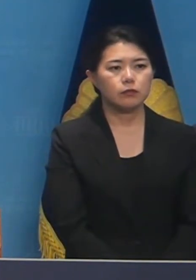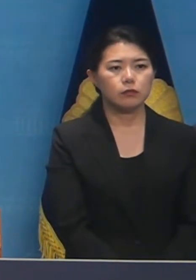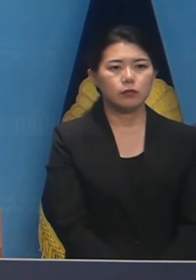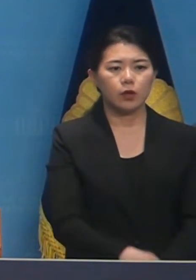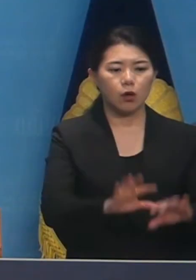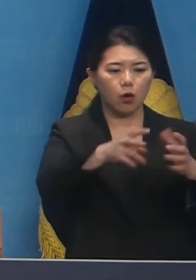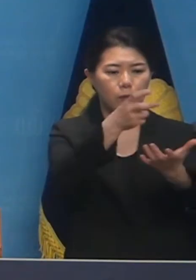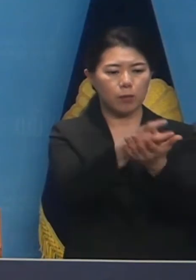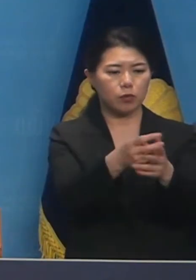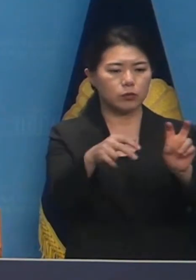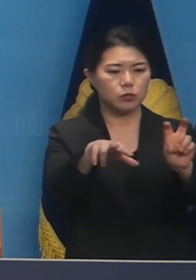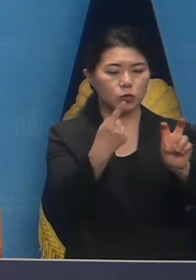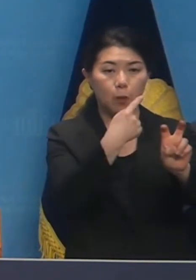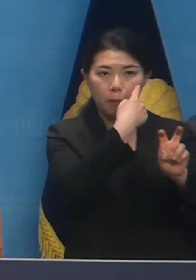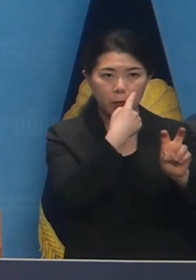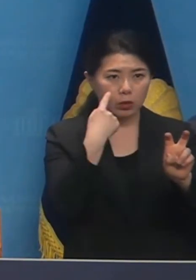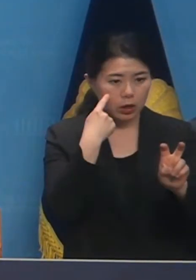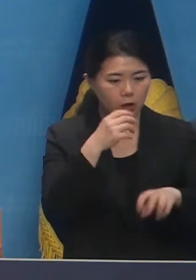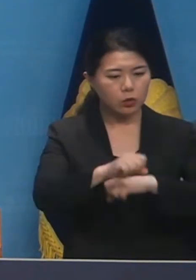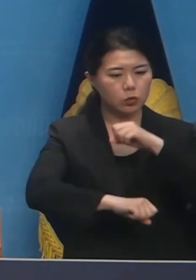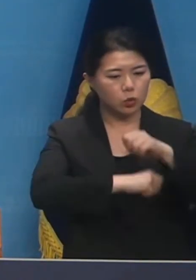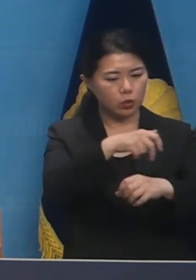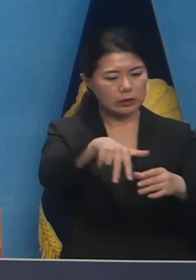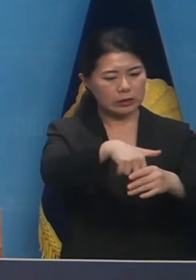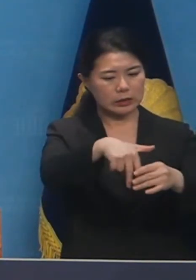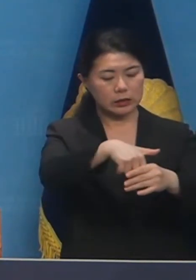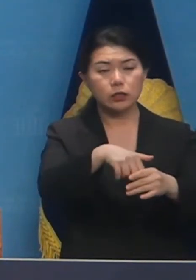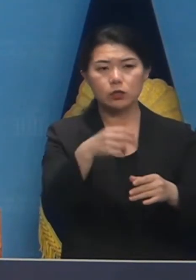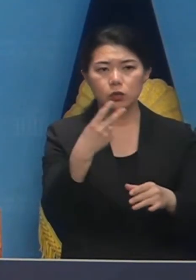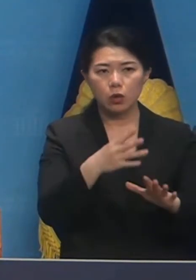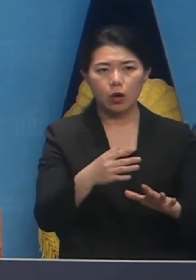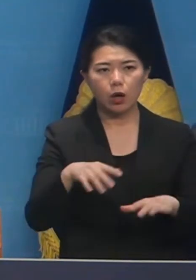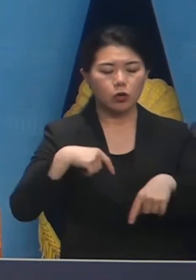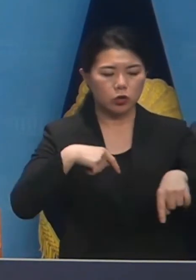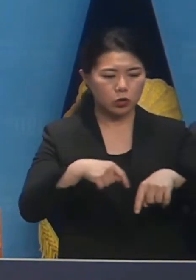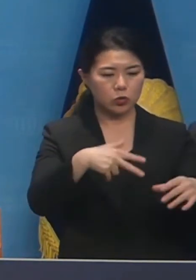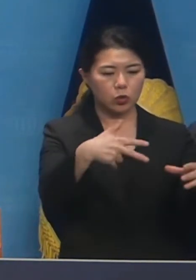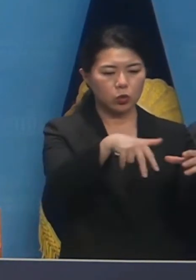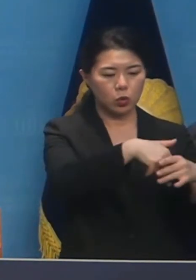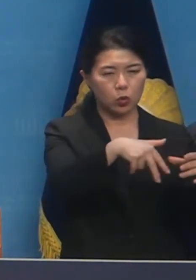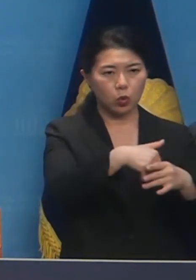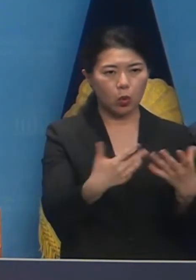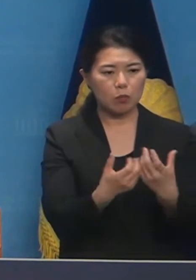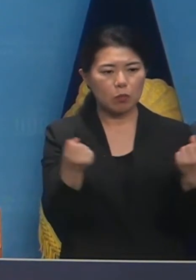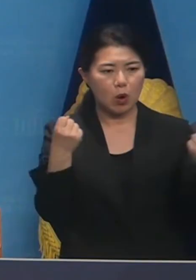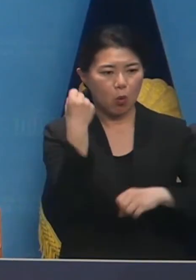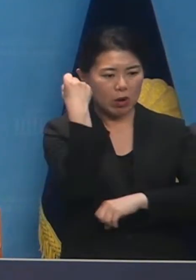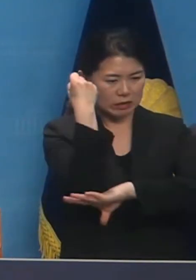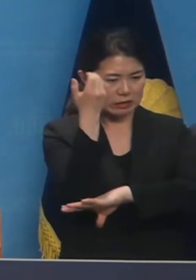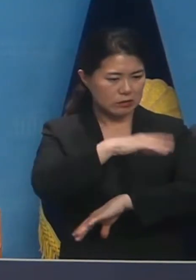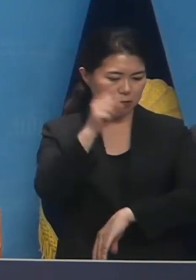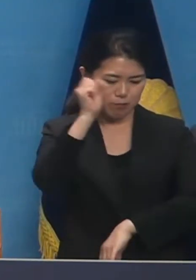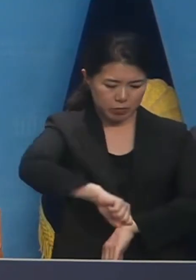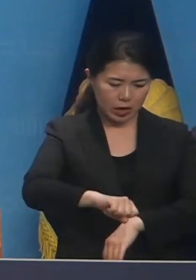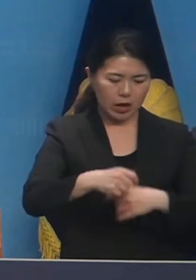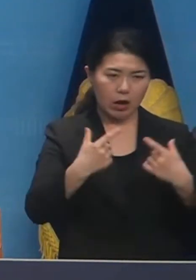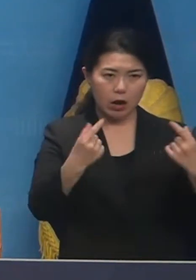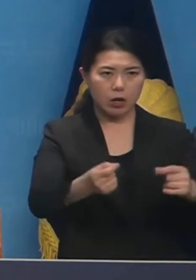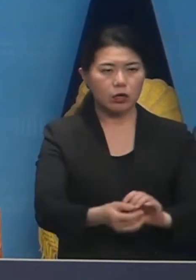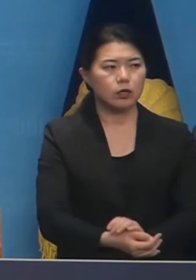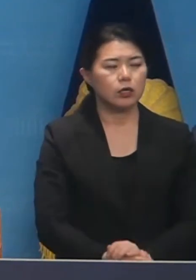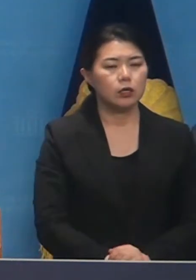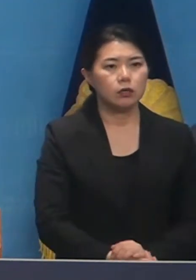이는 헌법 제20조가 보장한 종교의 자유와 정교 분리 원칙을 정면으로 위반한